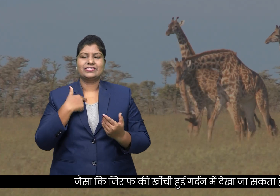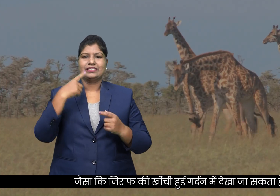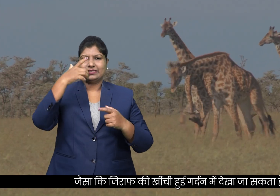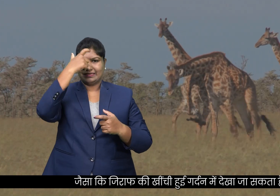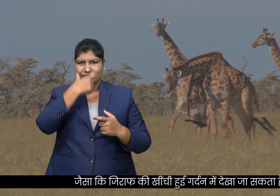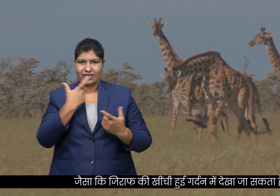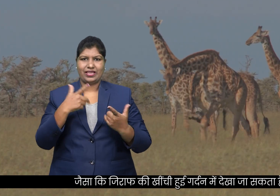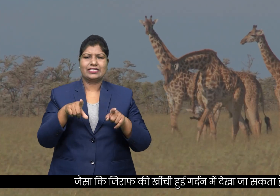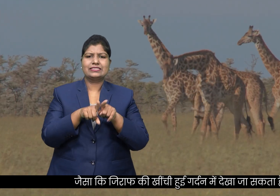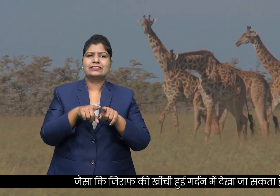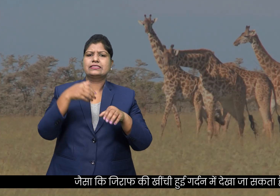में देखा जा सकता है।